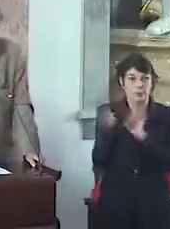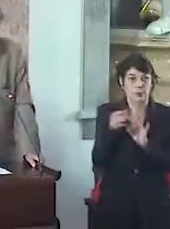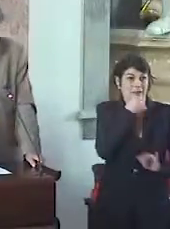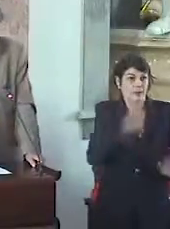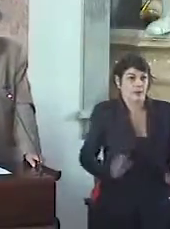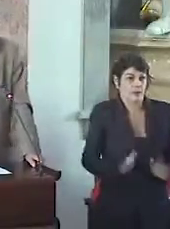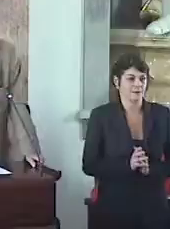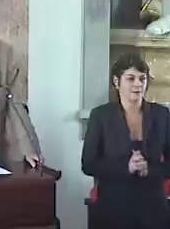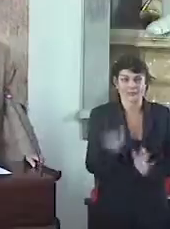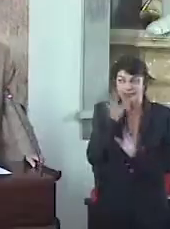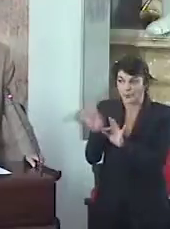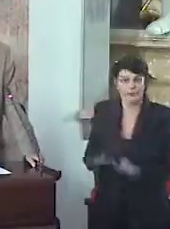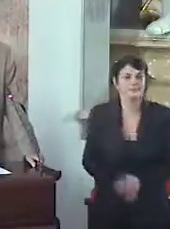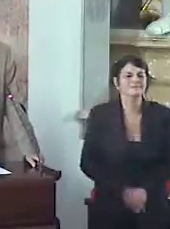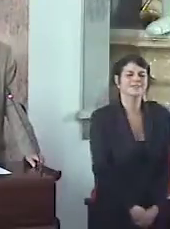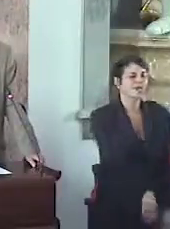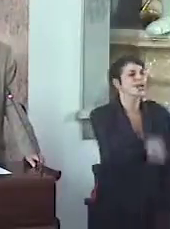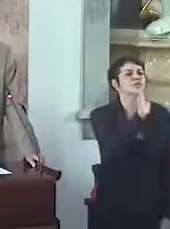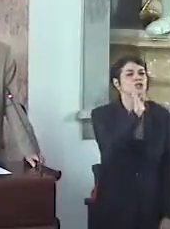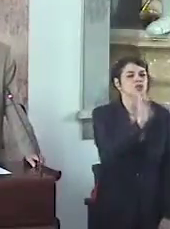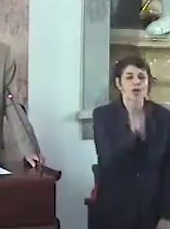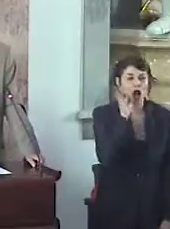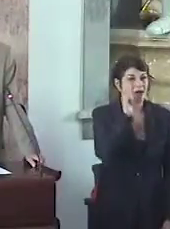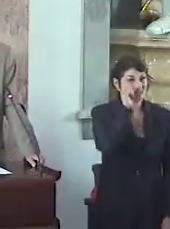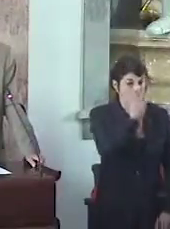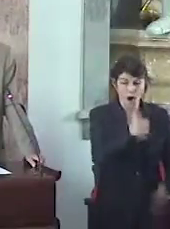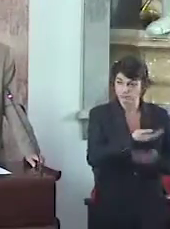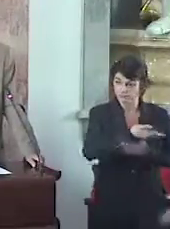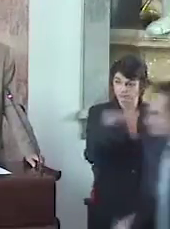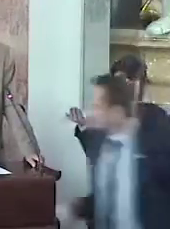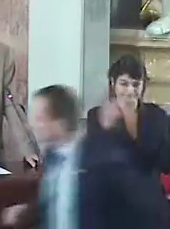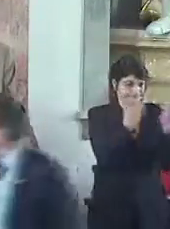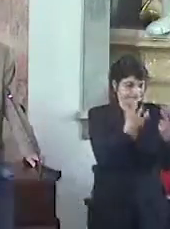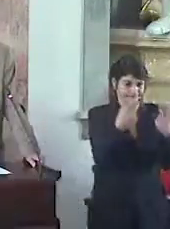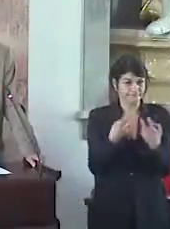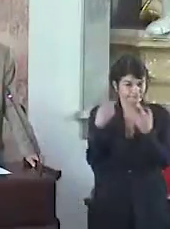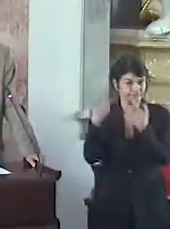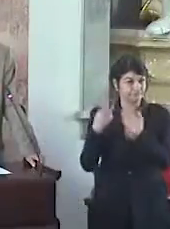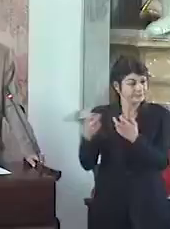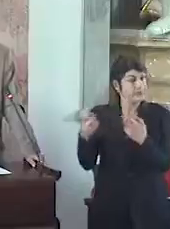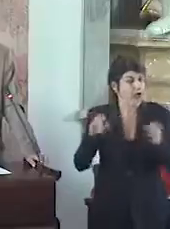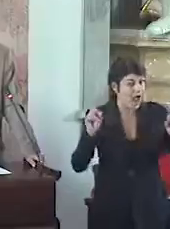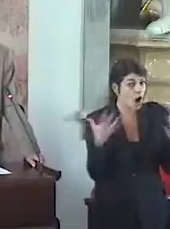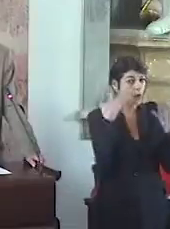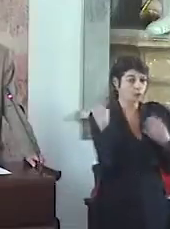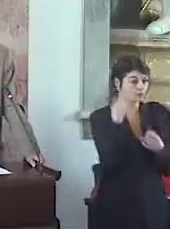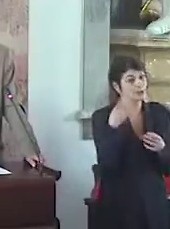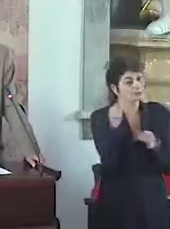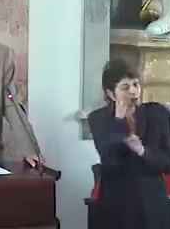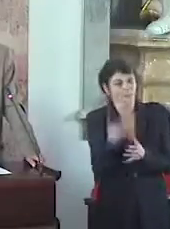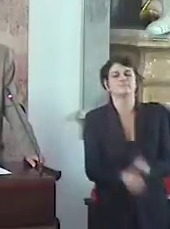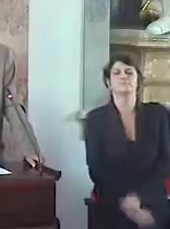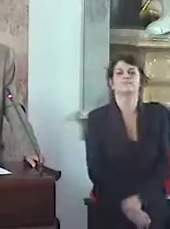Schönen guten Morgen an alle Anwesenden, die an dieser Aktuellen Stunde teilnehmen. Herr Kollege